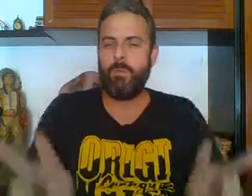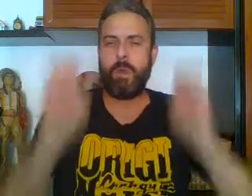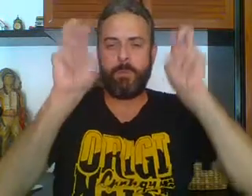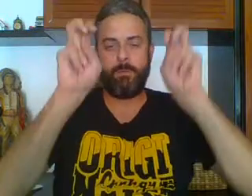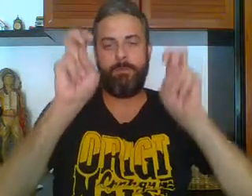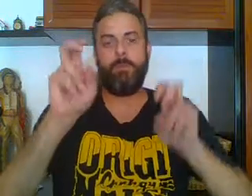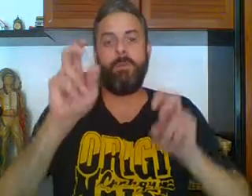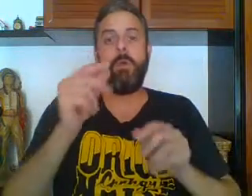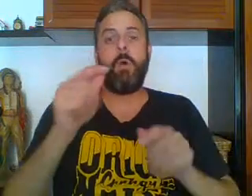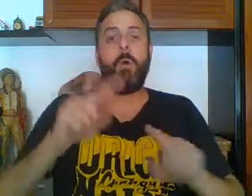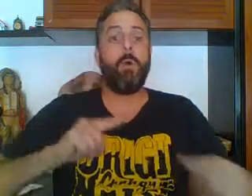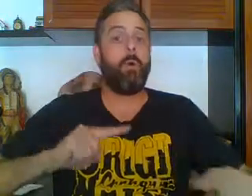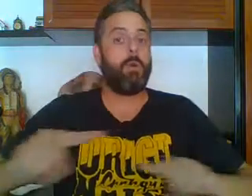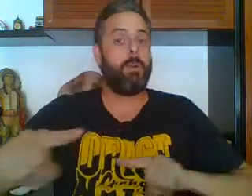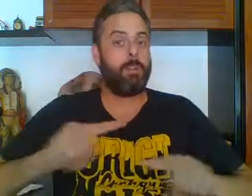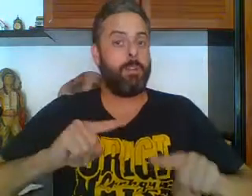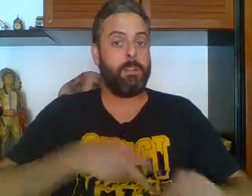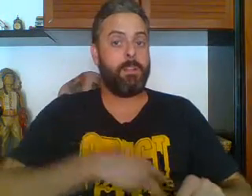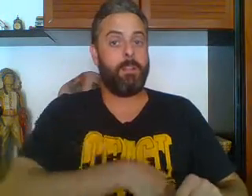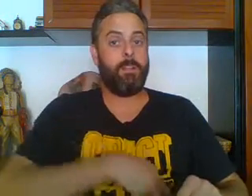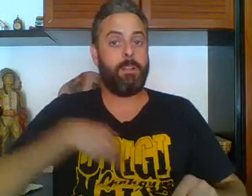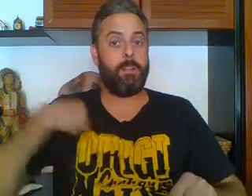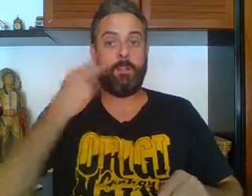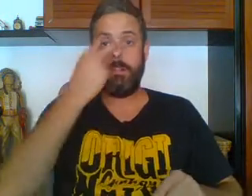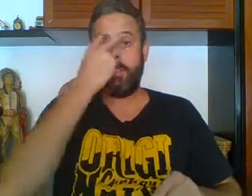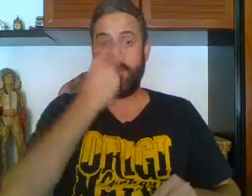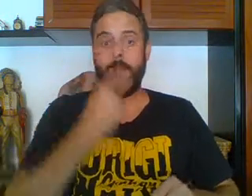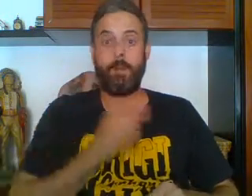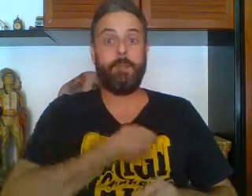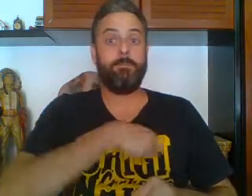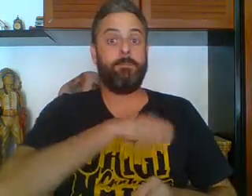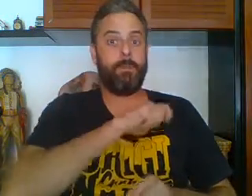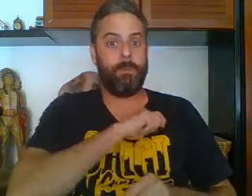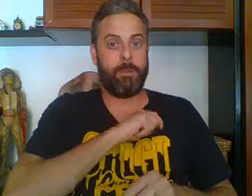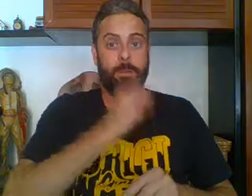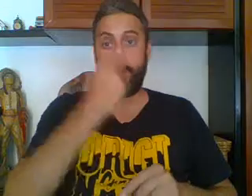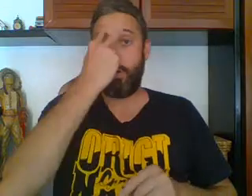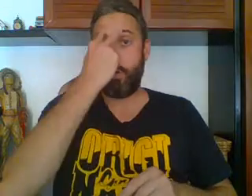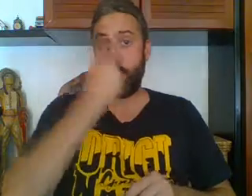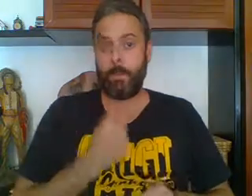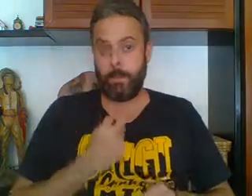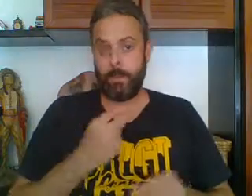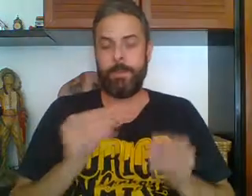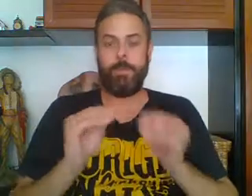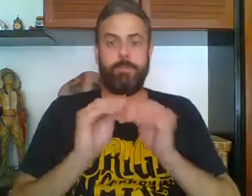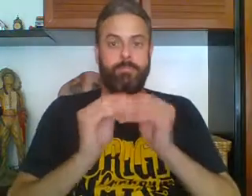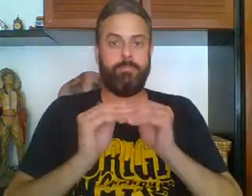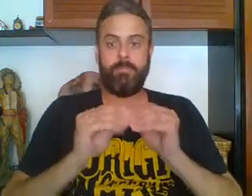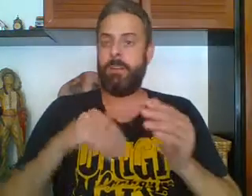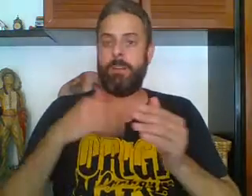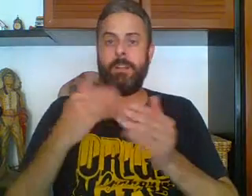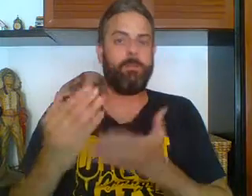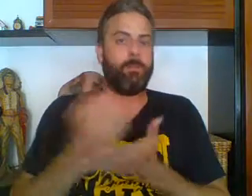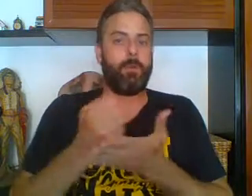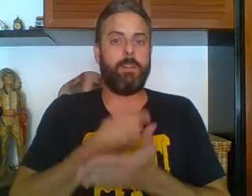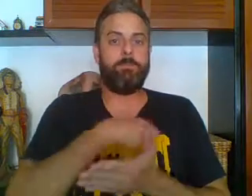Han cogido el mando, el descenso tratarán de reorganizarse un poco y vosotros han perdido un poquito de comba dentro del pelotón